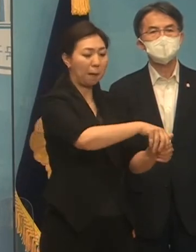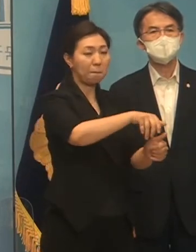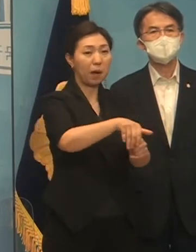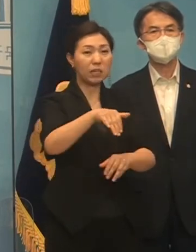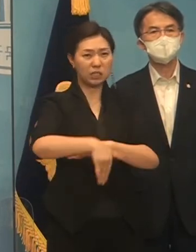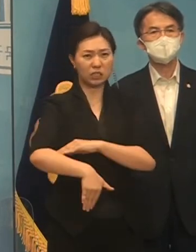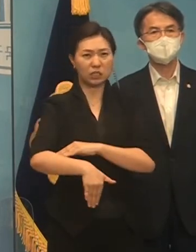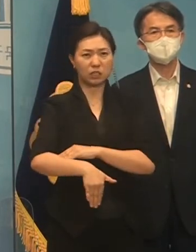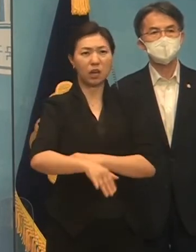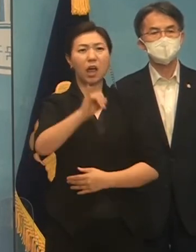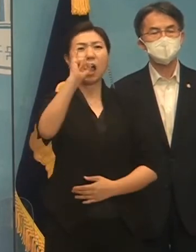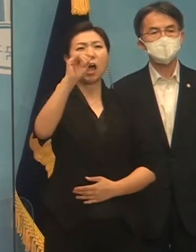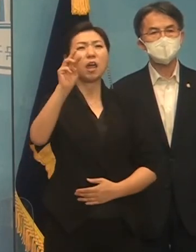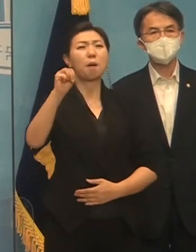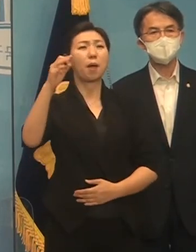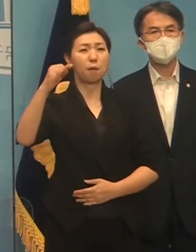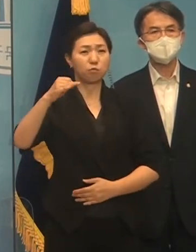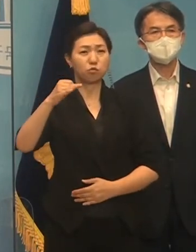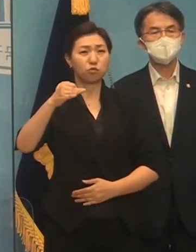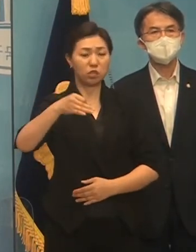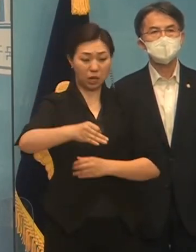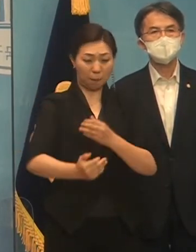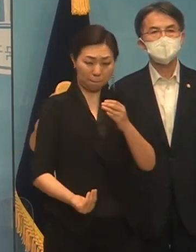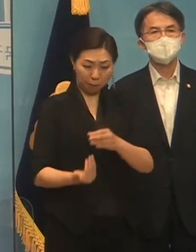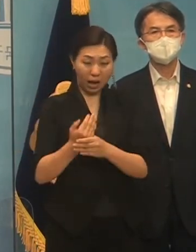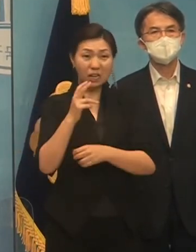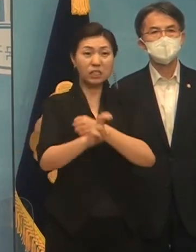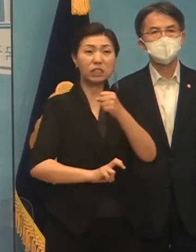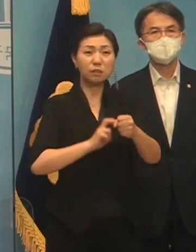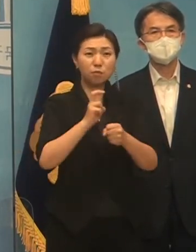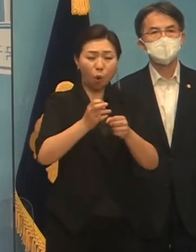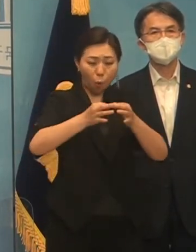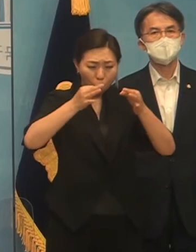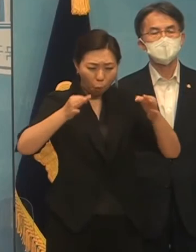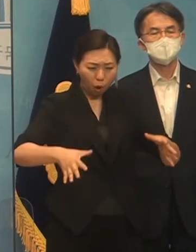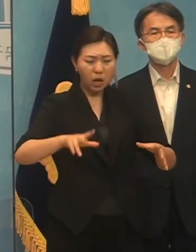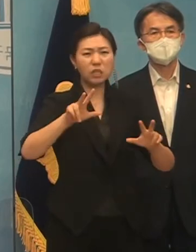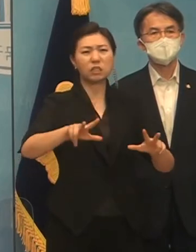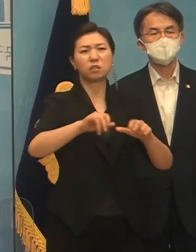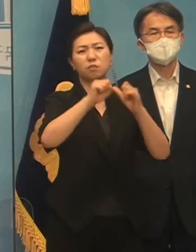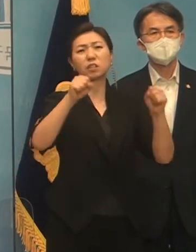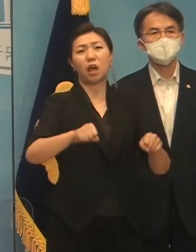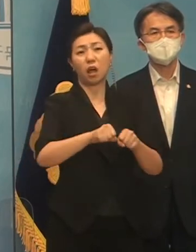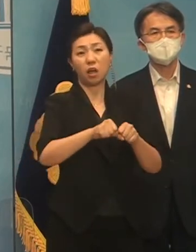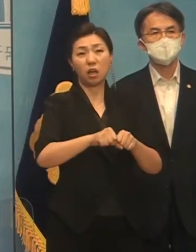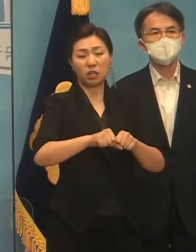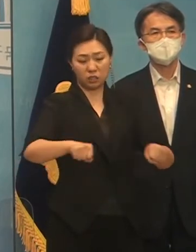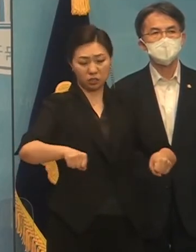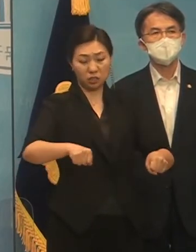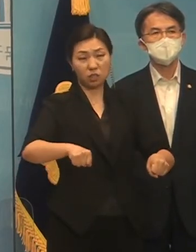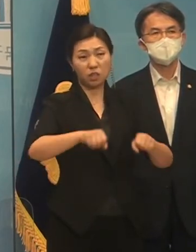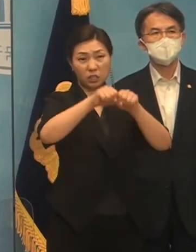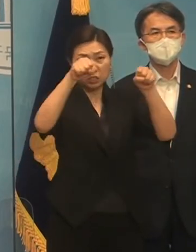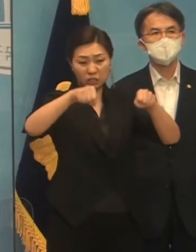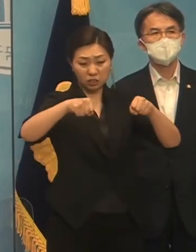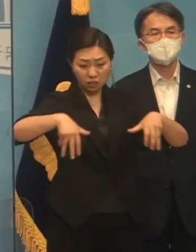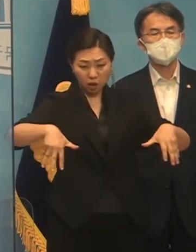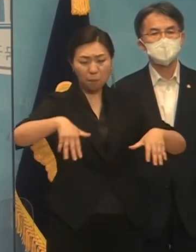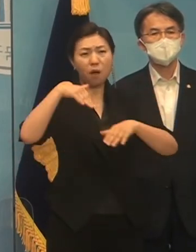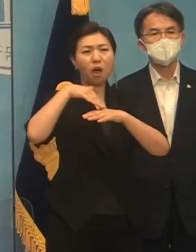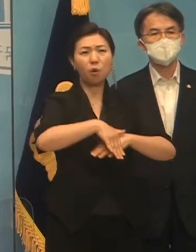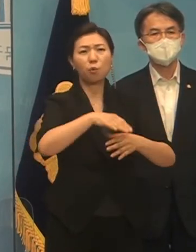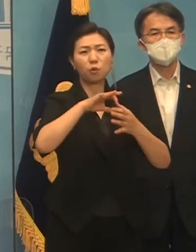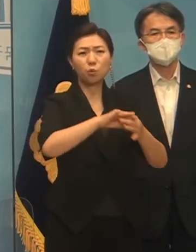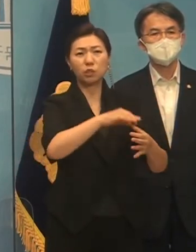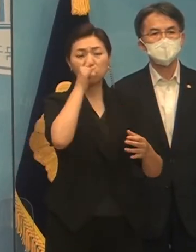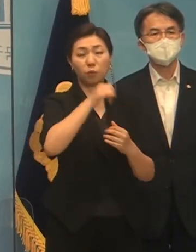이후 20년이 넘는 시간 동안 이런 구조가 단단히 고착됐습니다. 피해자들이 생겼습니다.